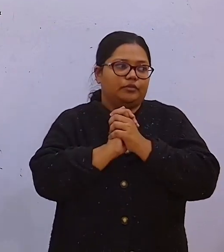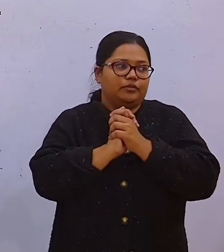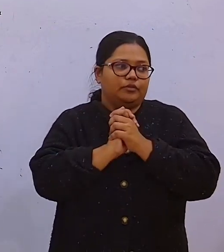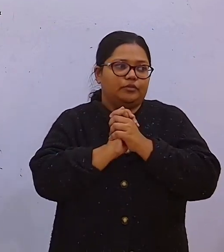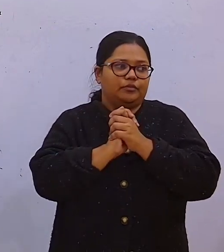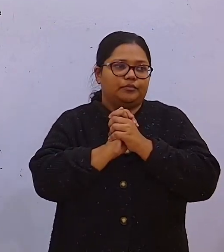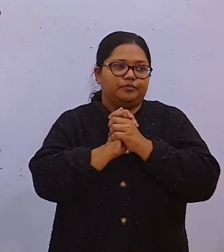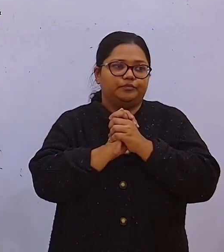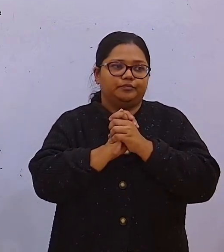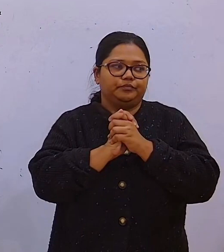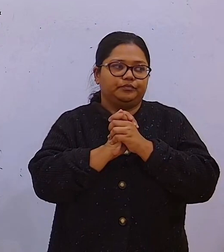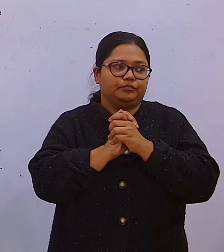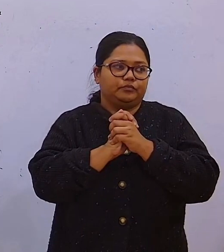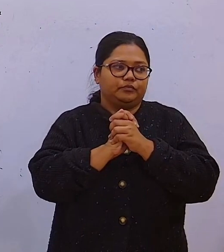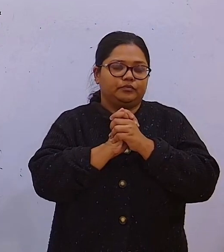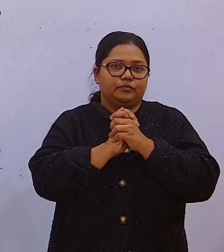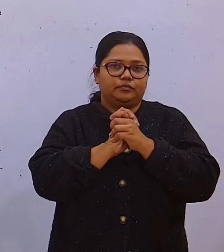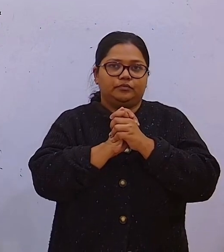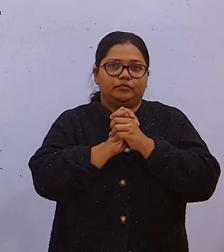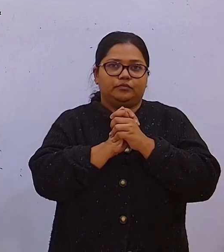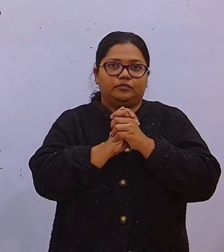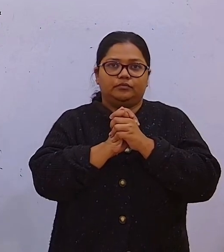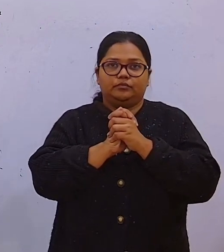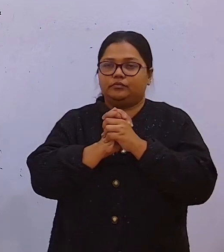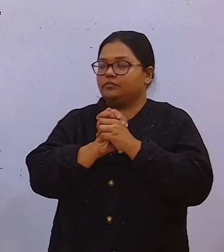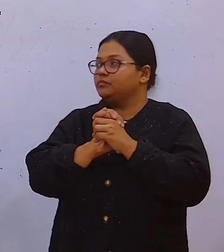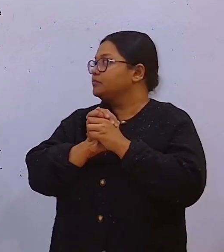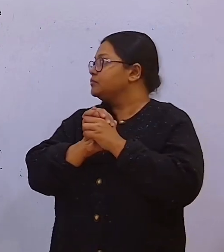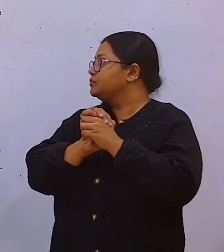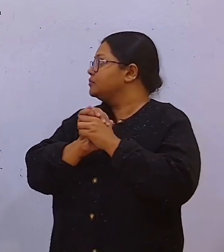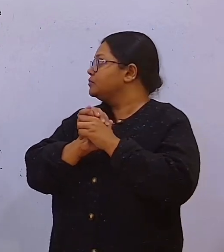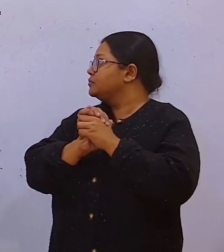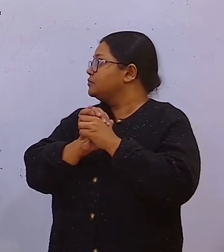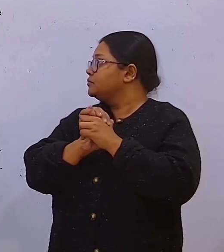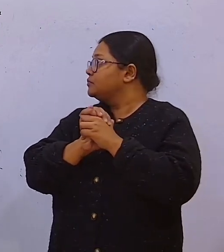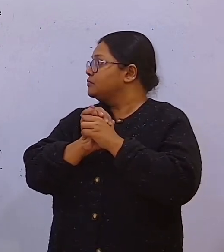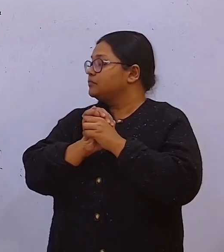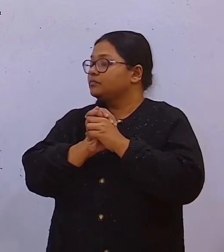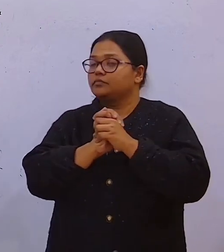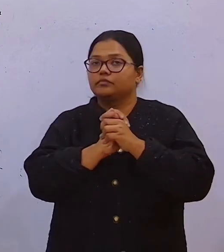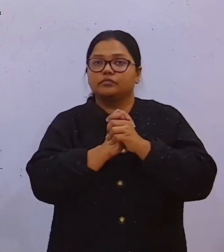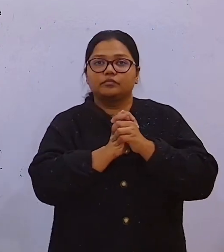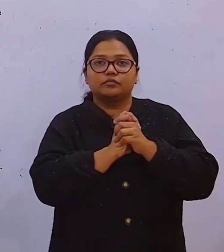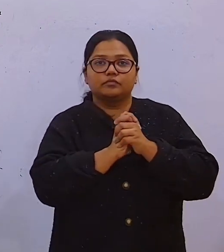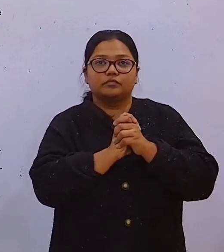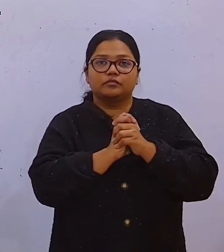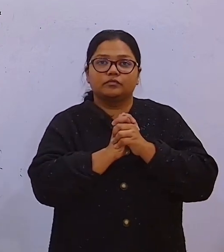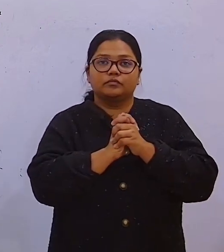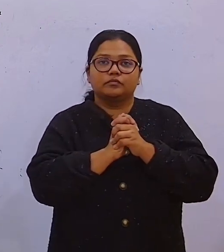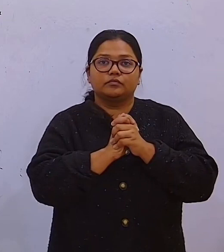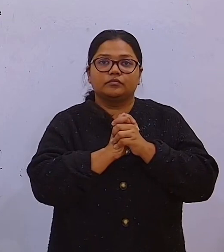LOAVES, है ना, जैसे F को हटा के VES लगाते हैं ना, सेम वैसी स्पेलिंग होगा,